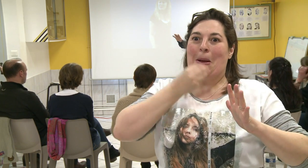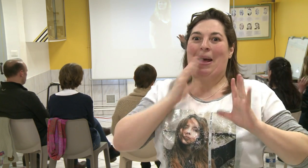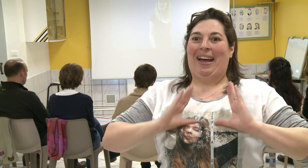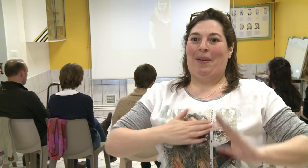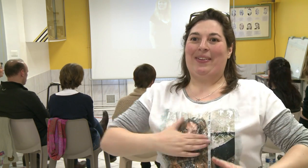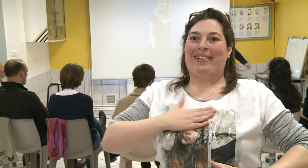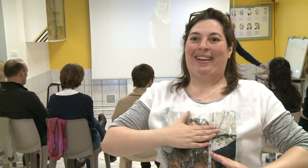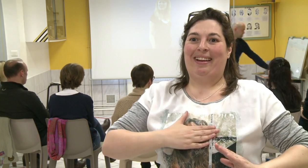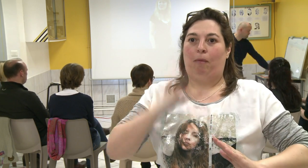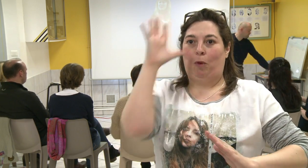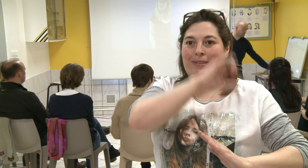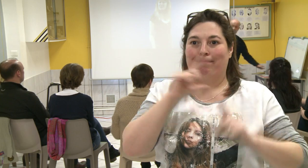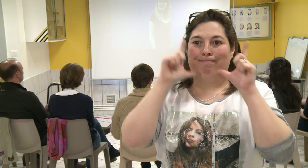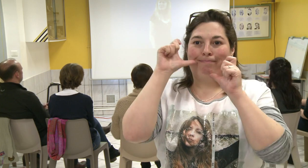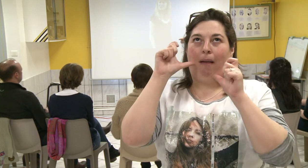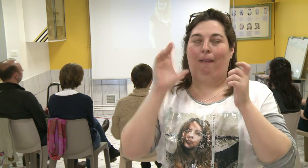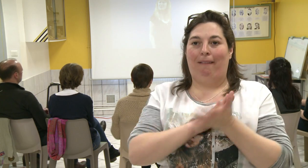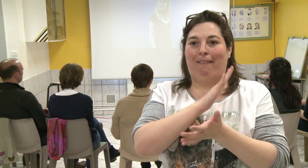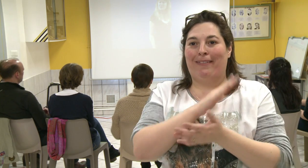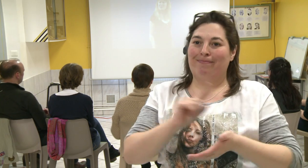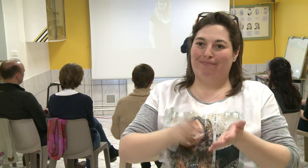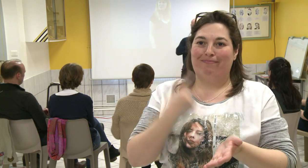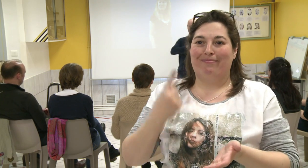du corps n'y est pas, donc il faut tout reprendre.